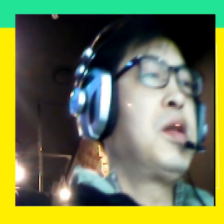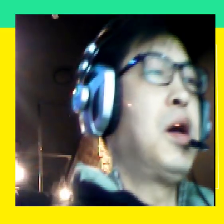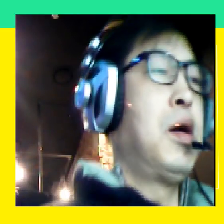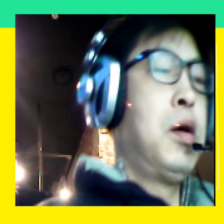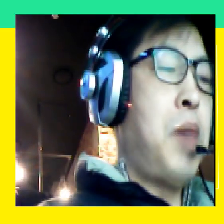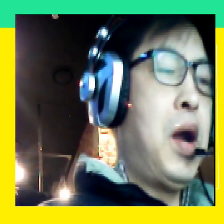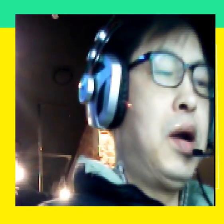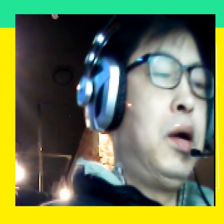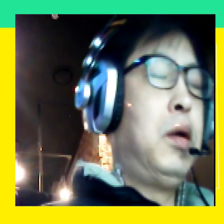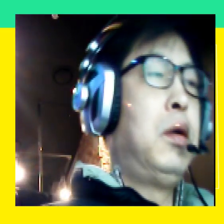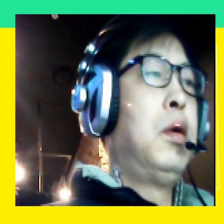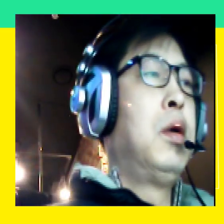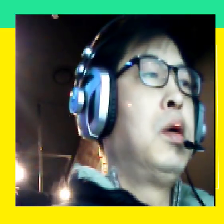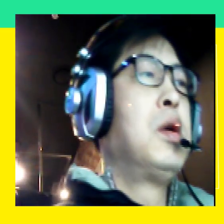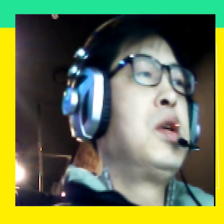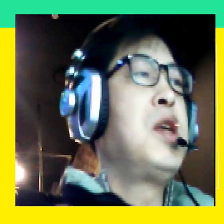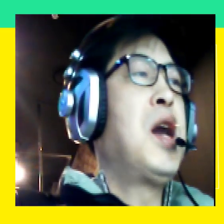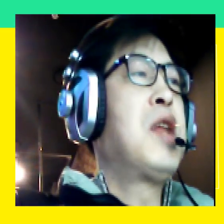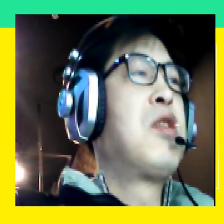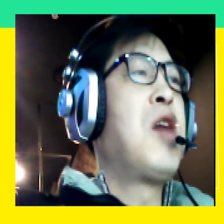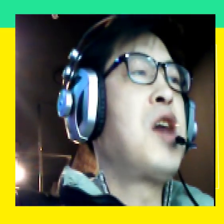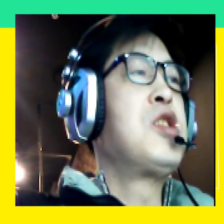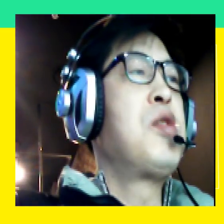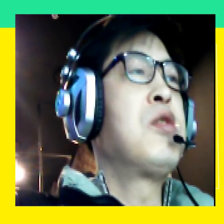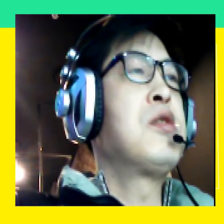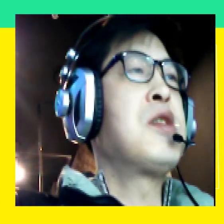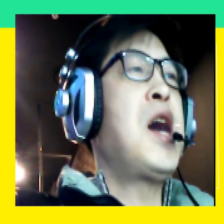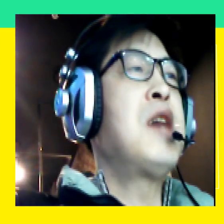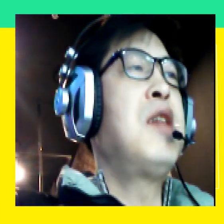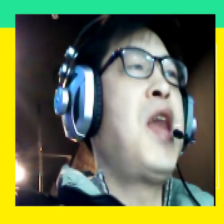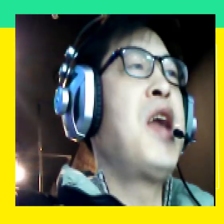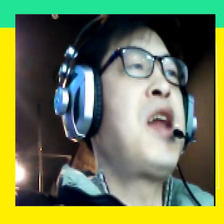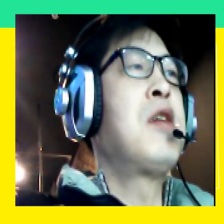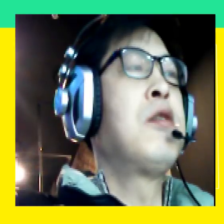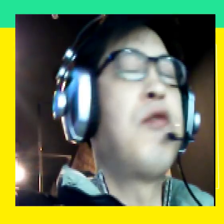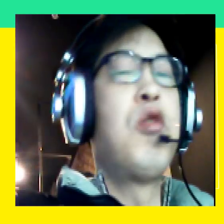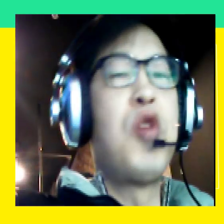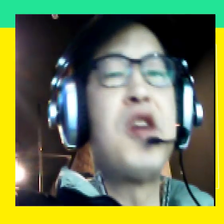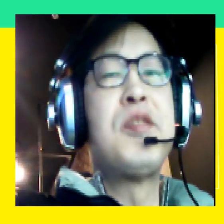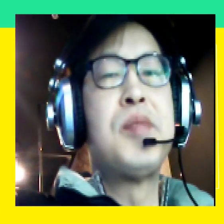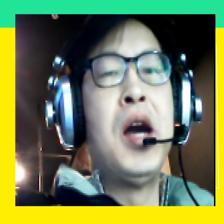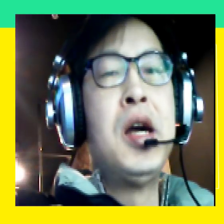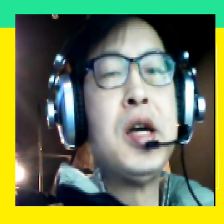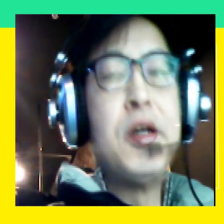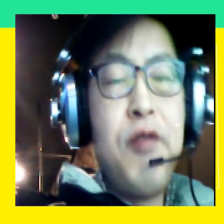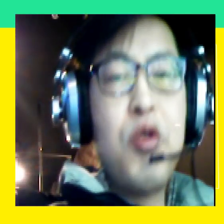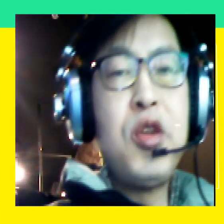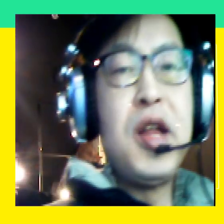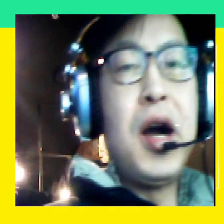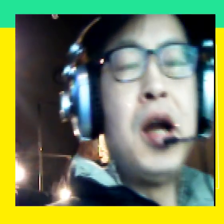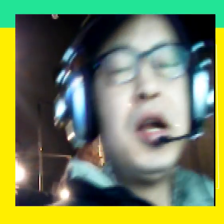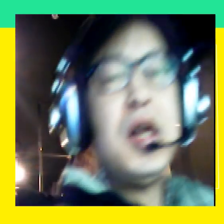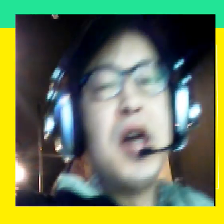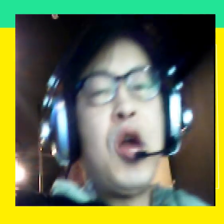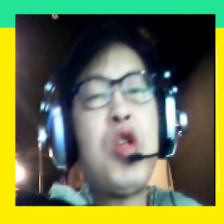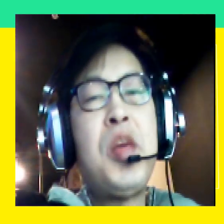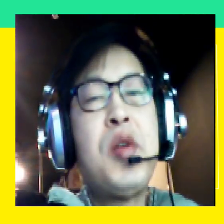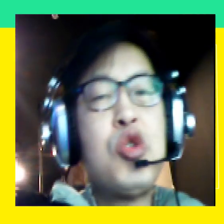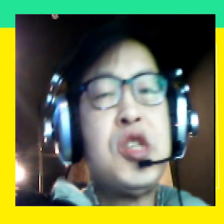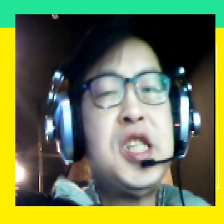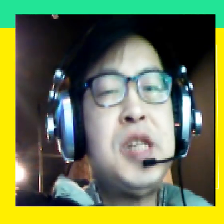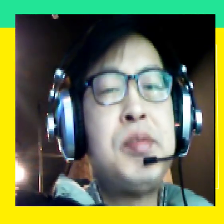이렇게 됩니다. 8. 이 안에 들어가시면은 sign lang이라는 폴더가 있습니다. 그 폴더에다가